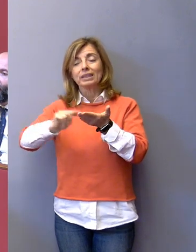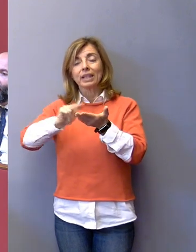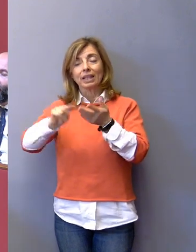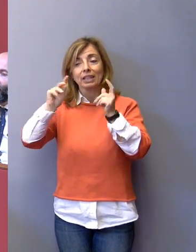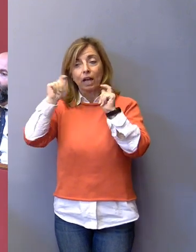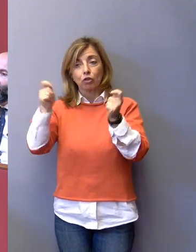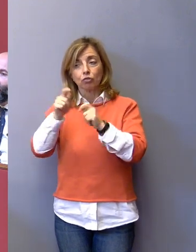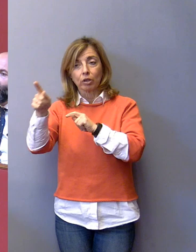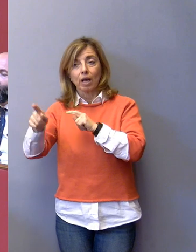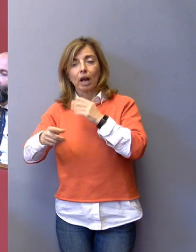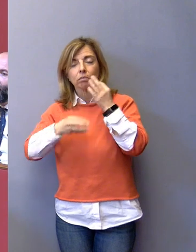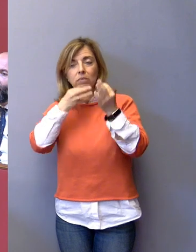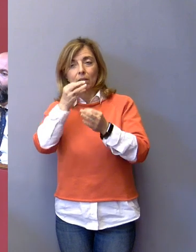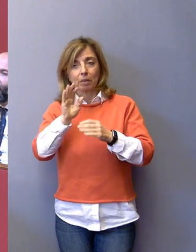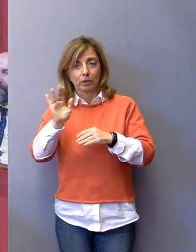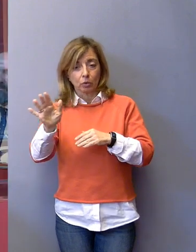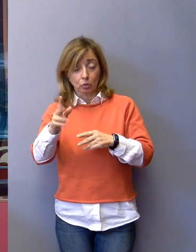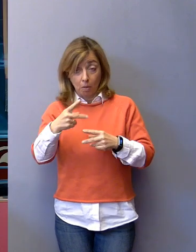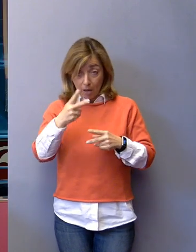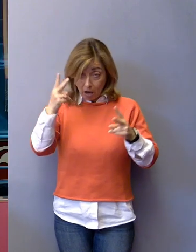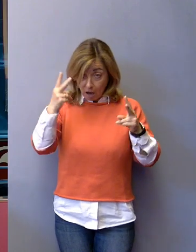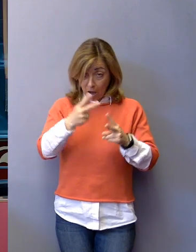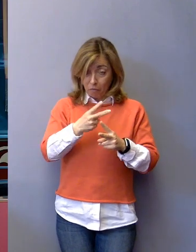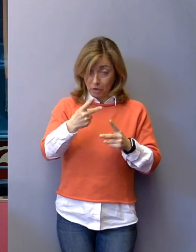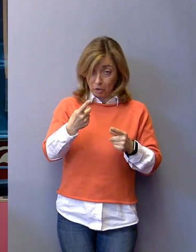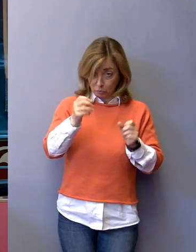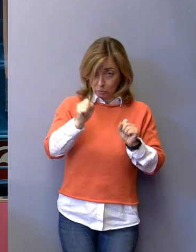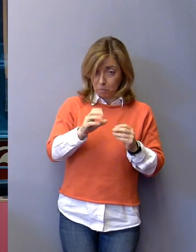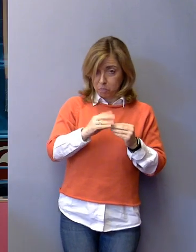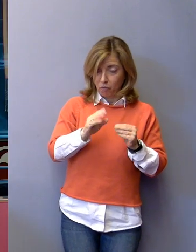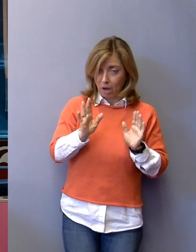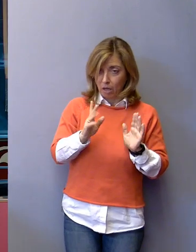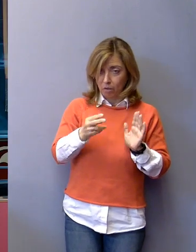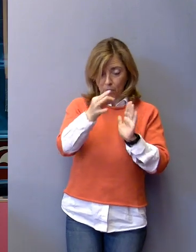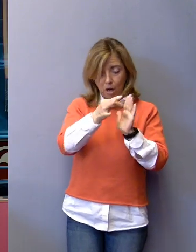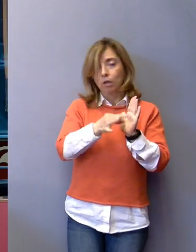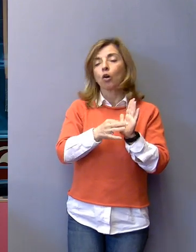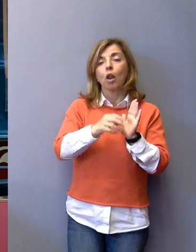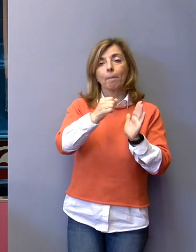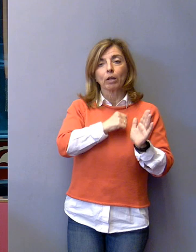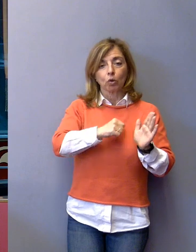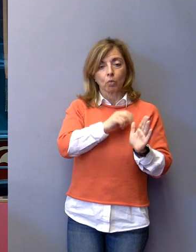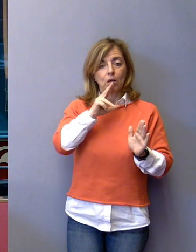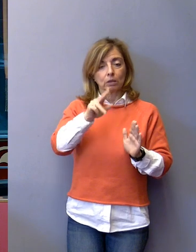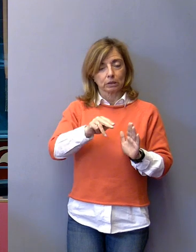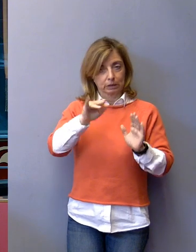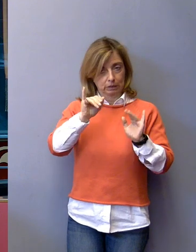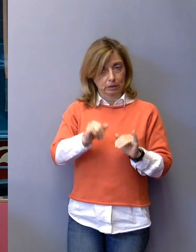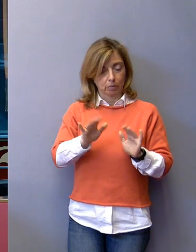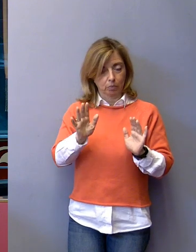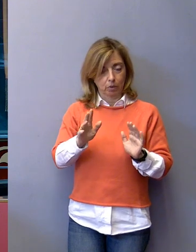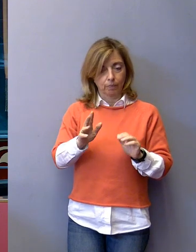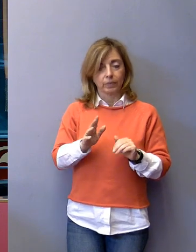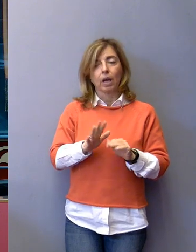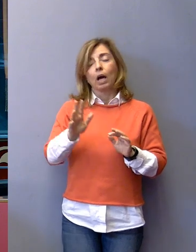del regolamento comunale grazie Sono sono tre Intanto sono tre ordini del giorno non sono